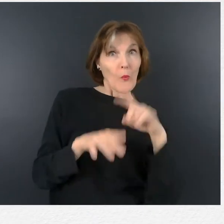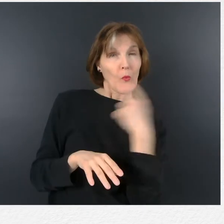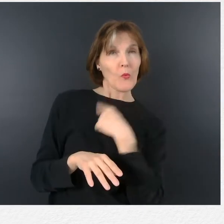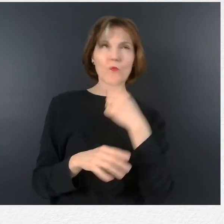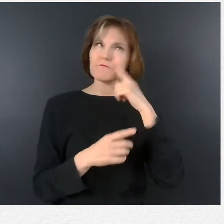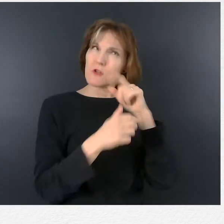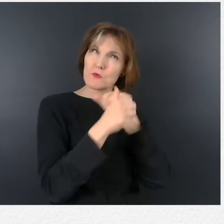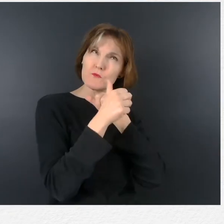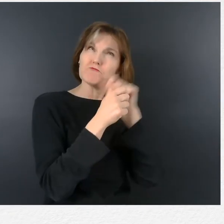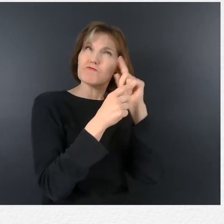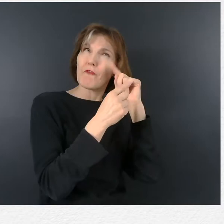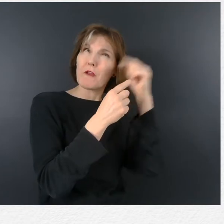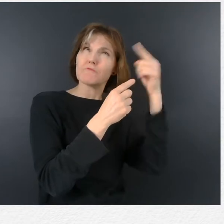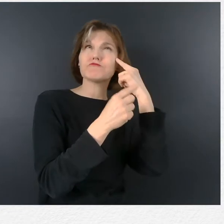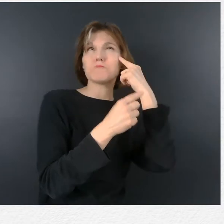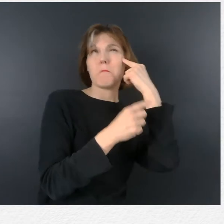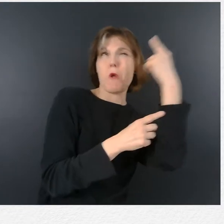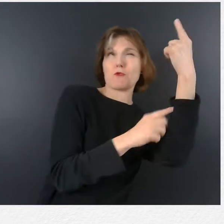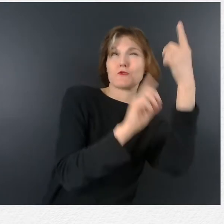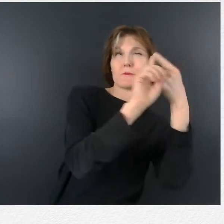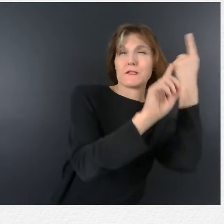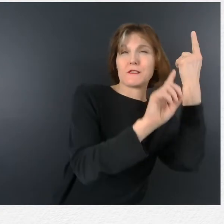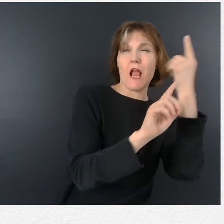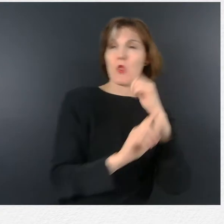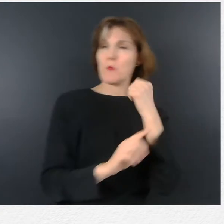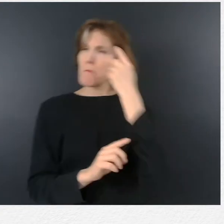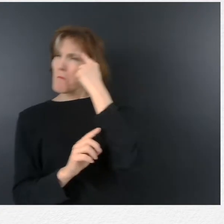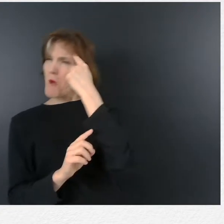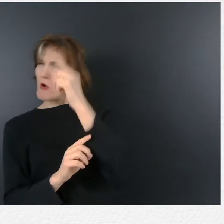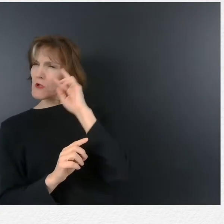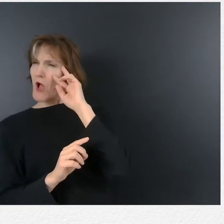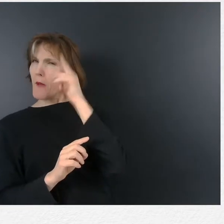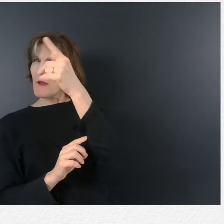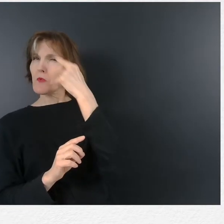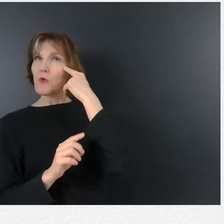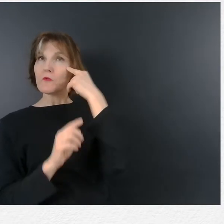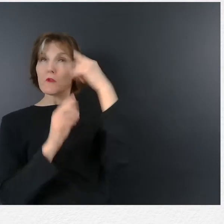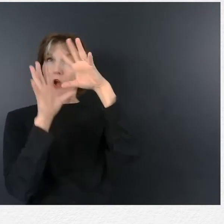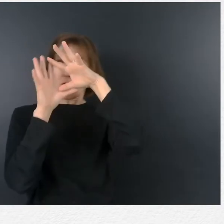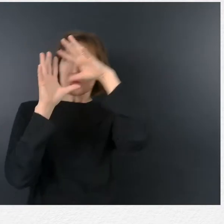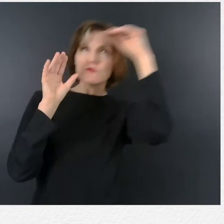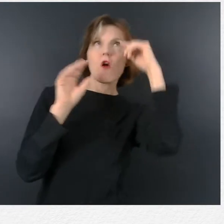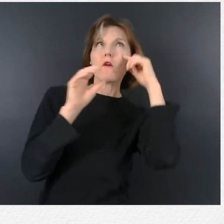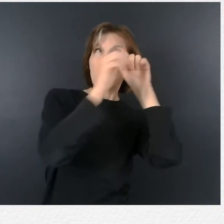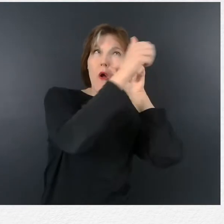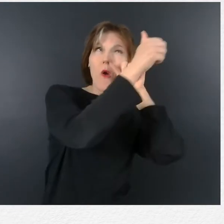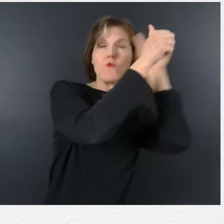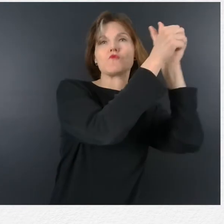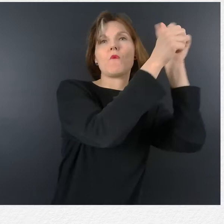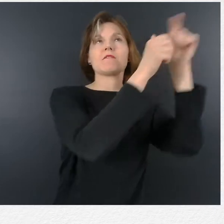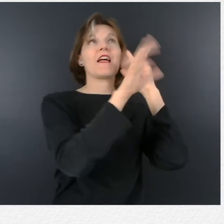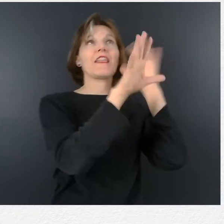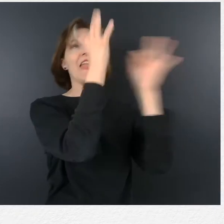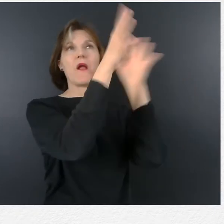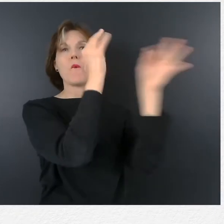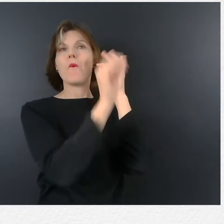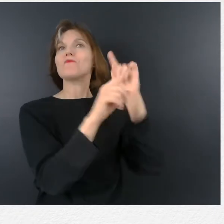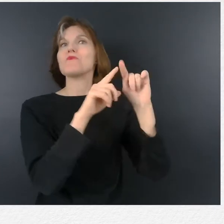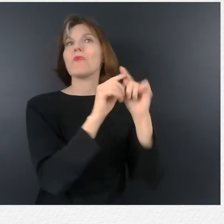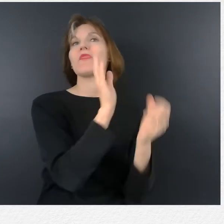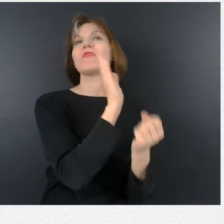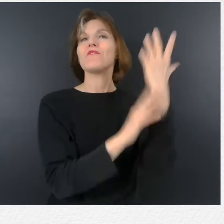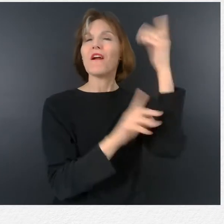pensée particulière, où nous sortons de notre pensée traditionnelle pour découvrir des choses nouvelles, apprendre